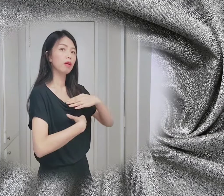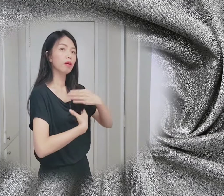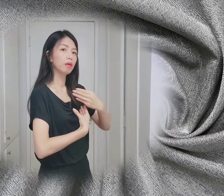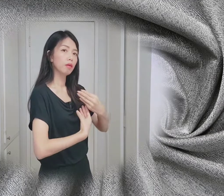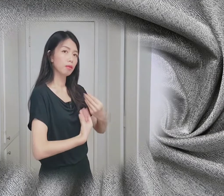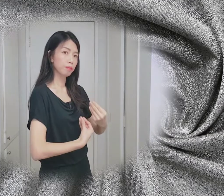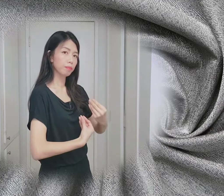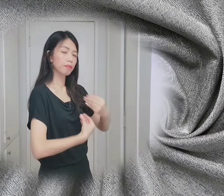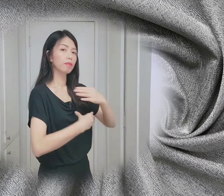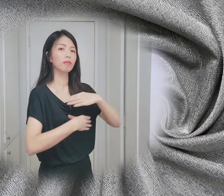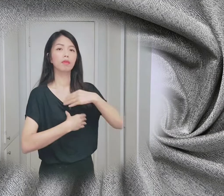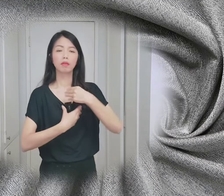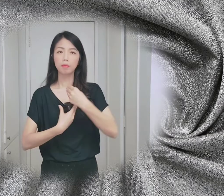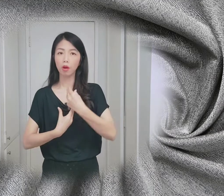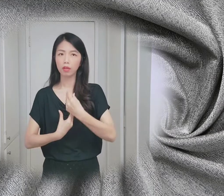거예요.